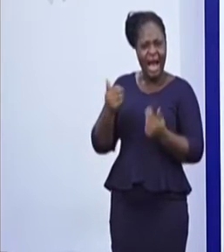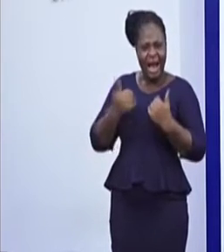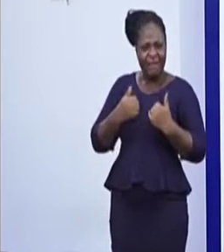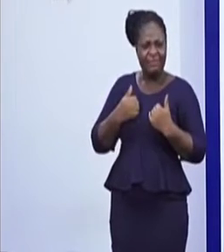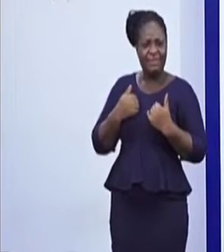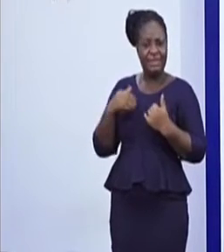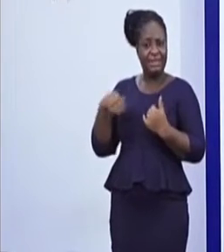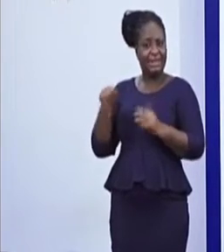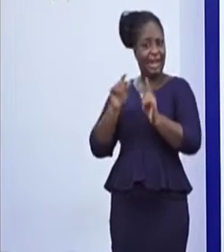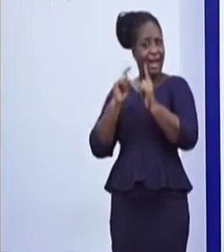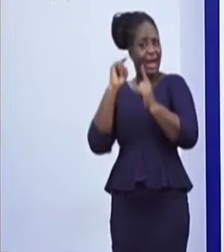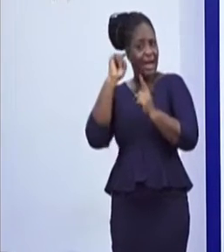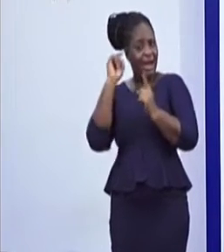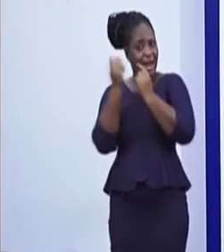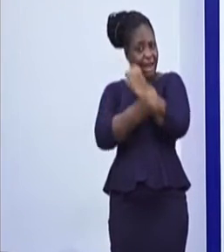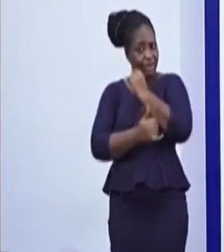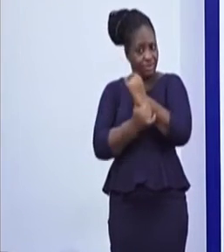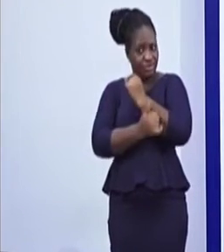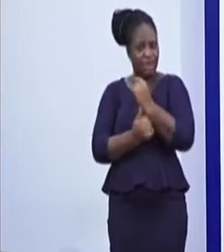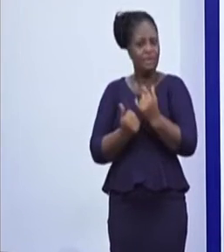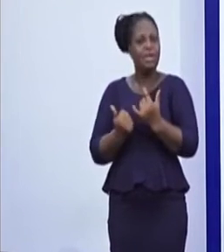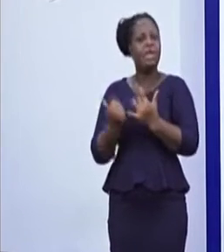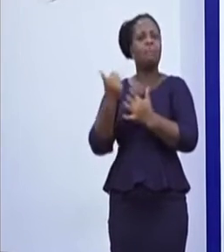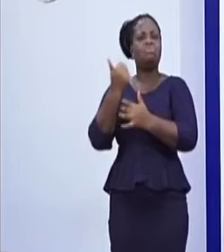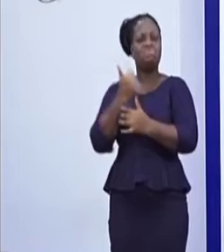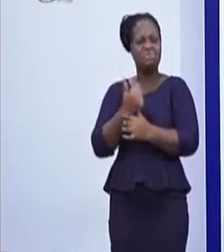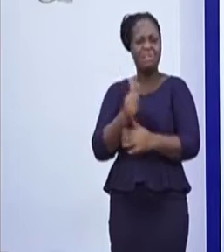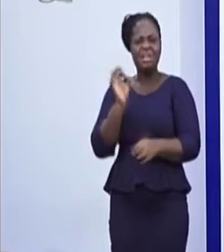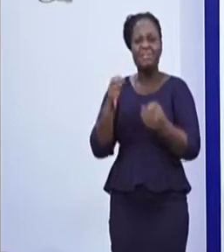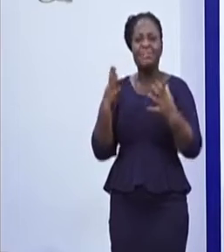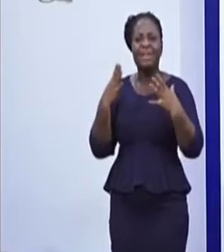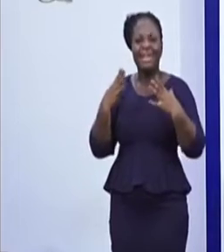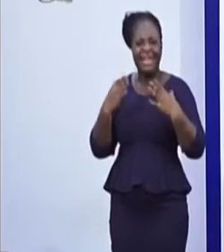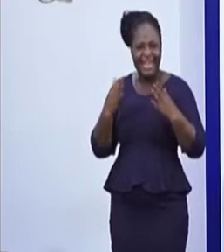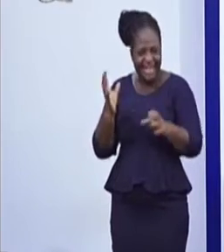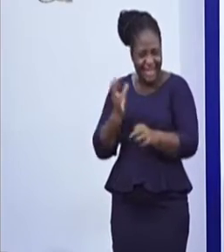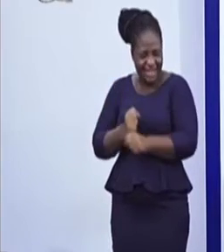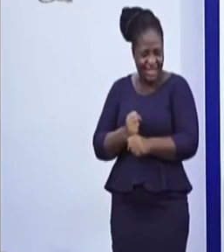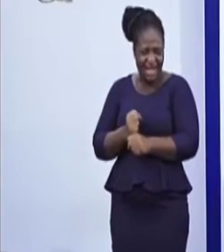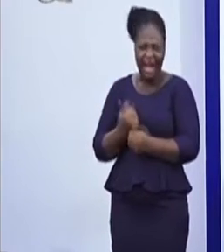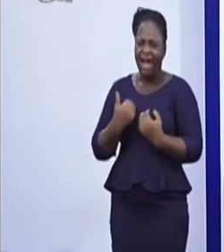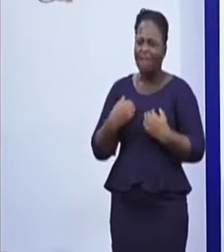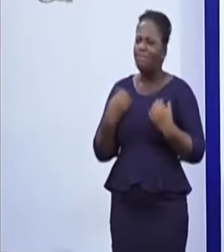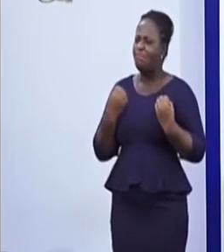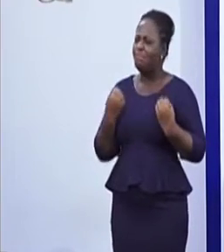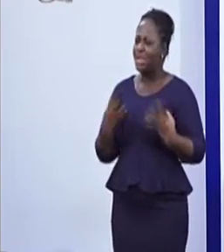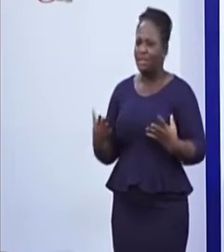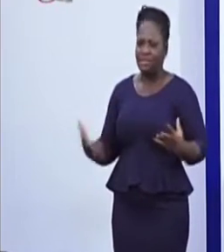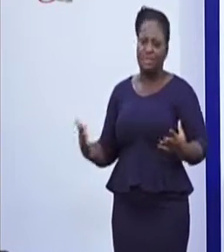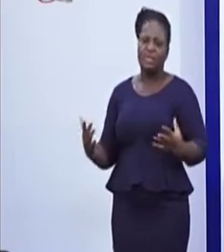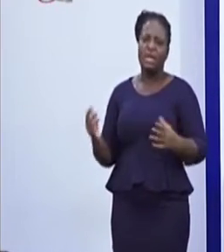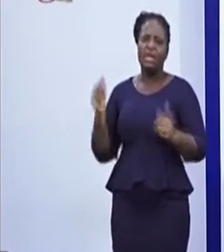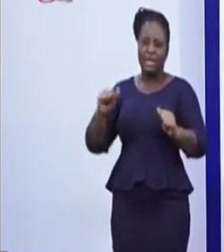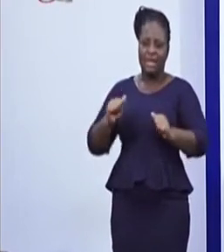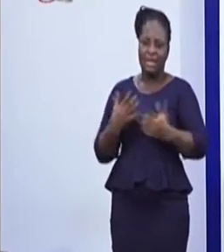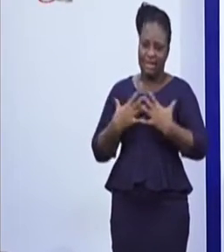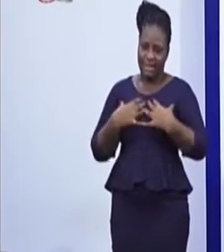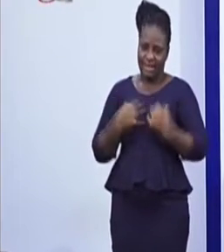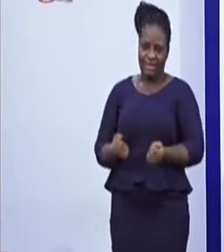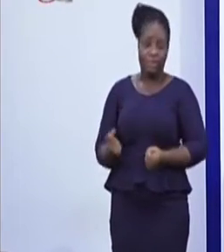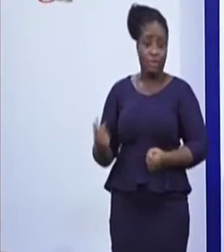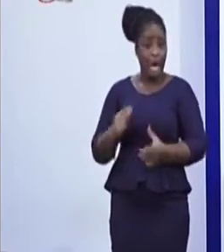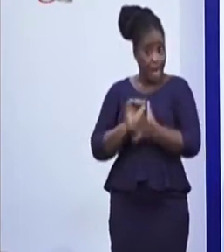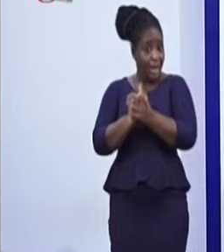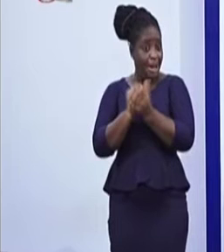ka se yare wunye bi kra ensro because nyoma bebre wo ho a ye betumi aye ne ye di aboa na